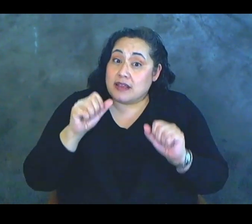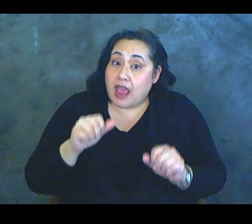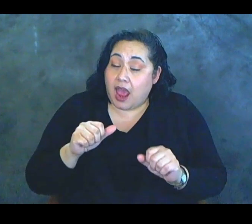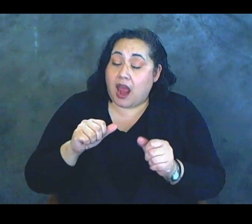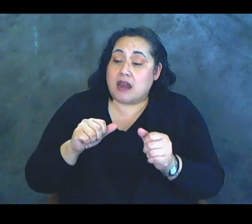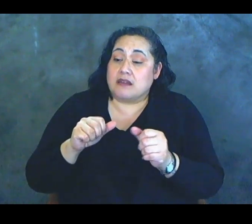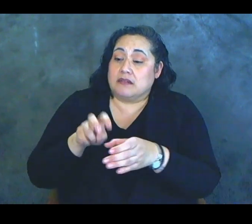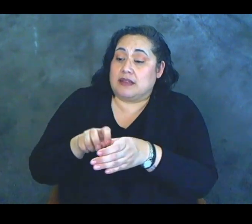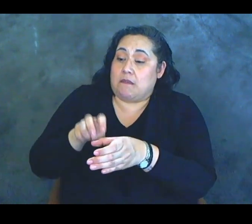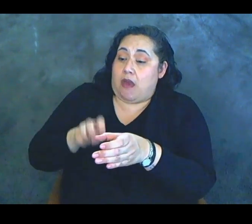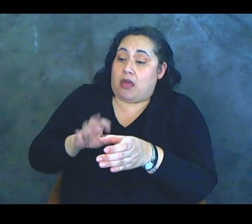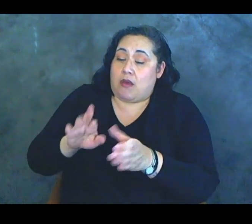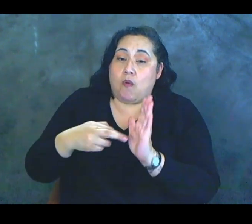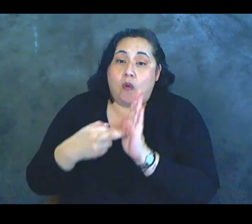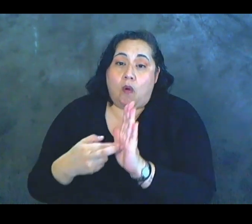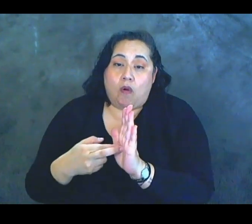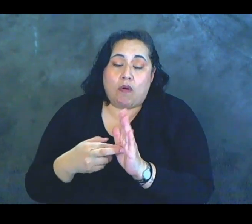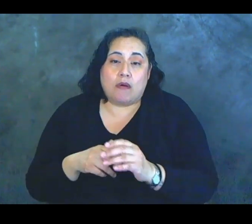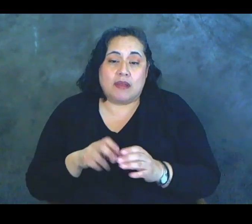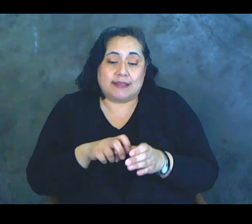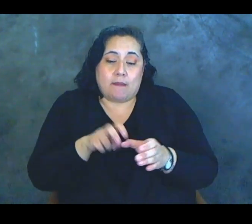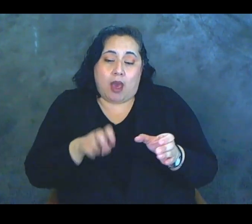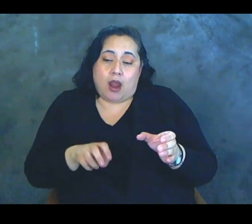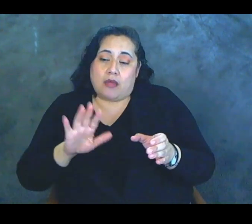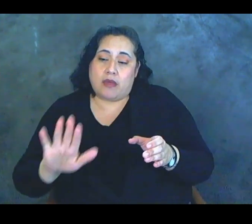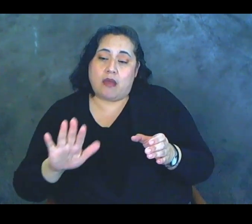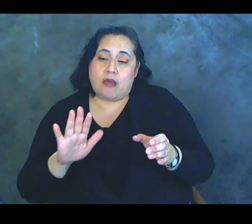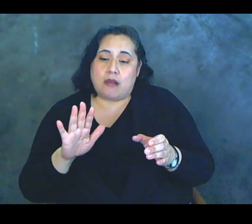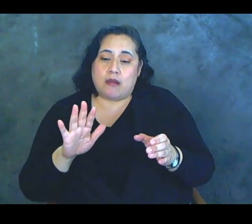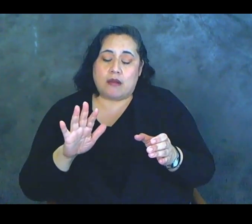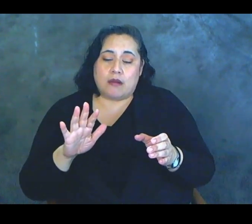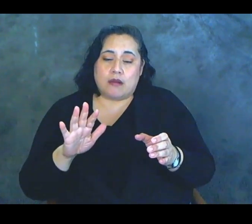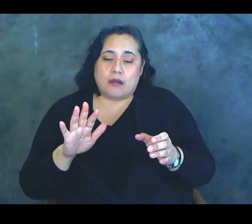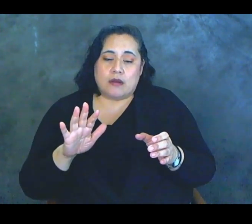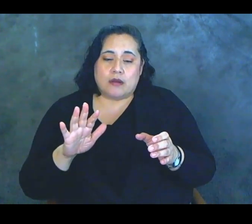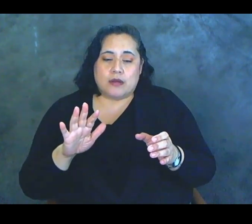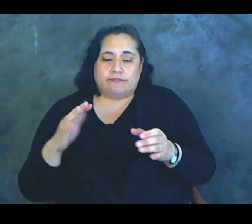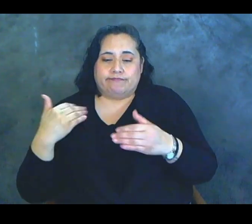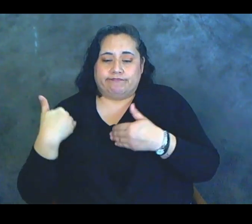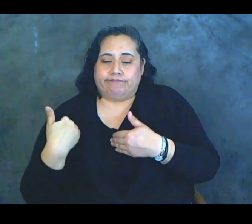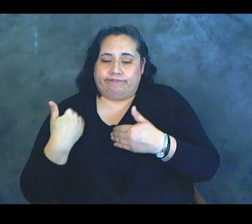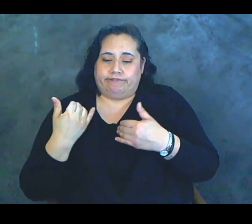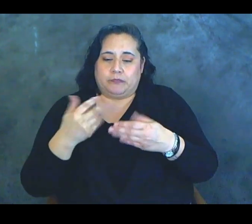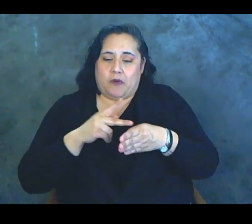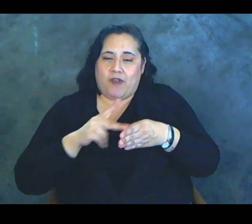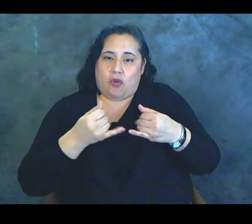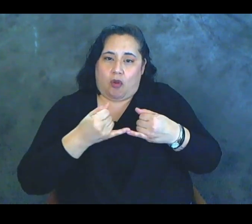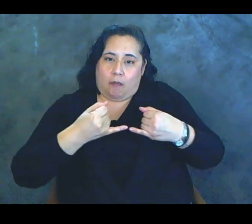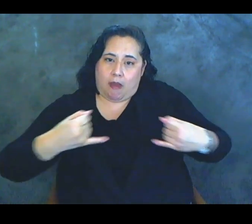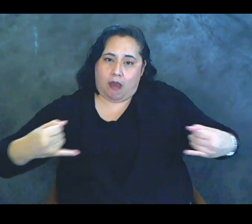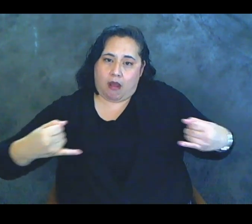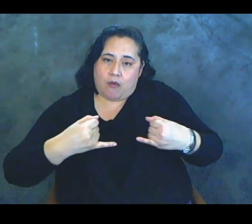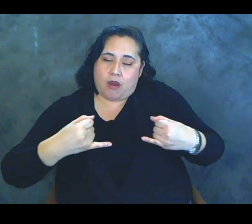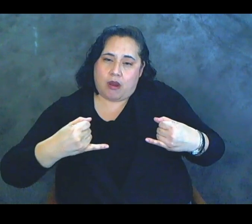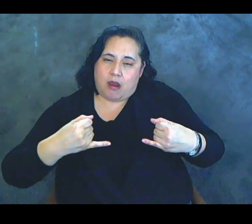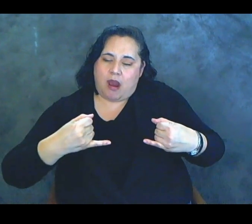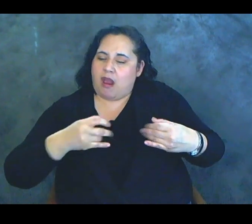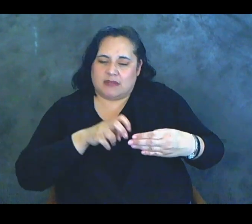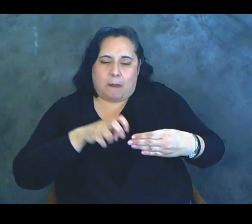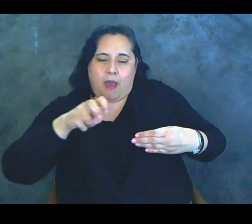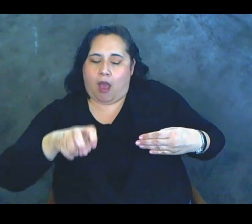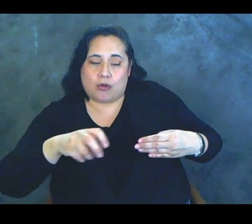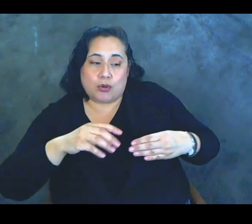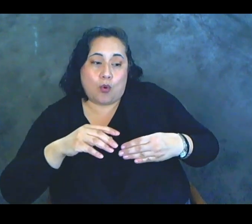rol, salir de su papel, de sus limitaciones profesionales para dar consejo, para